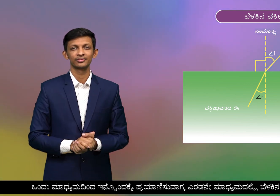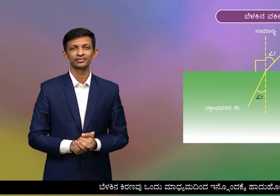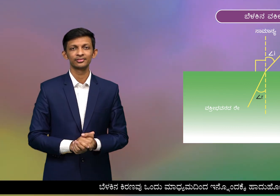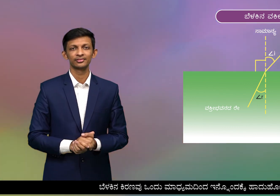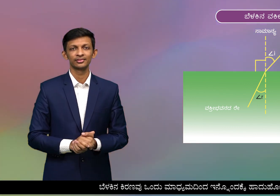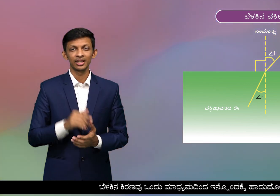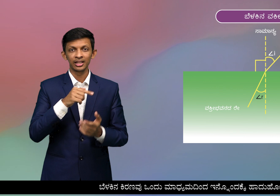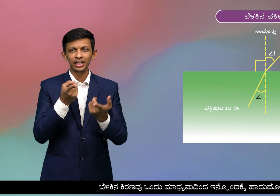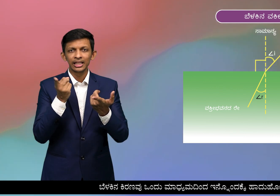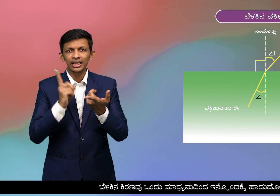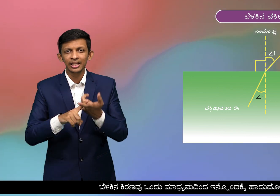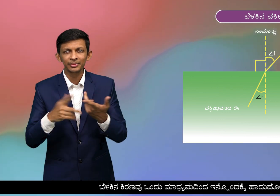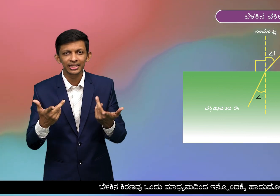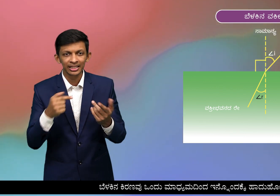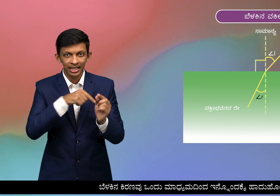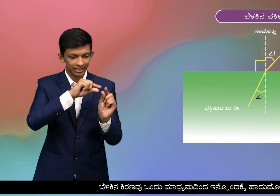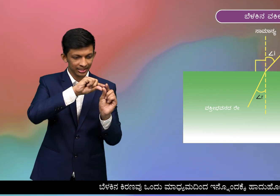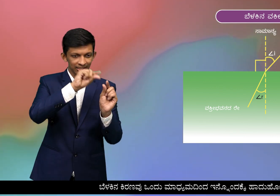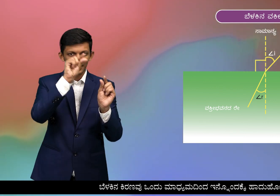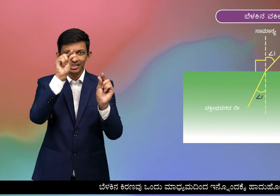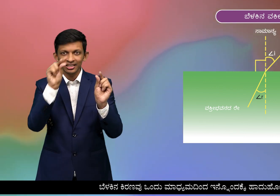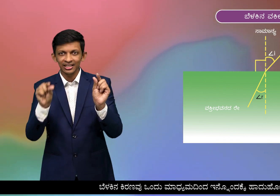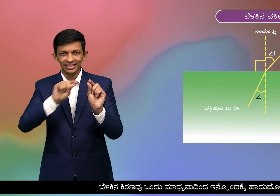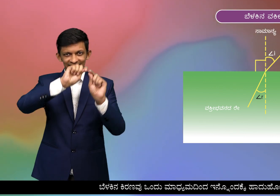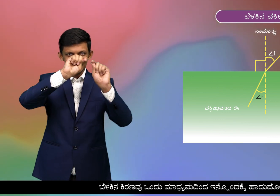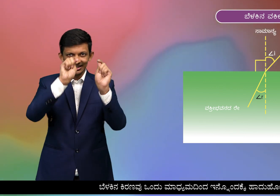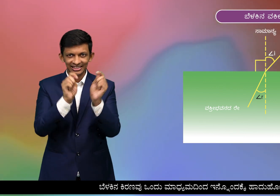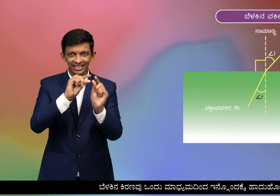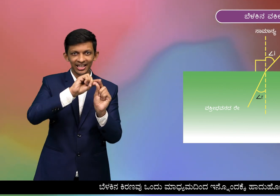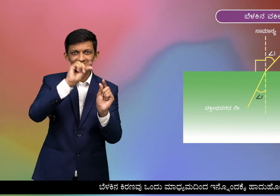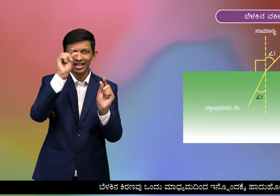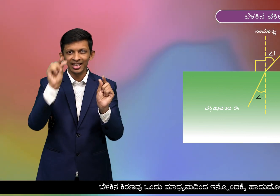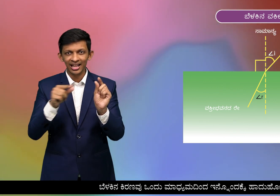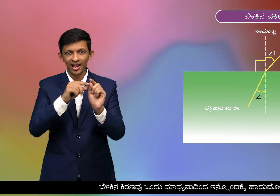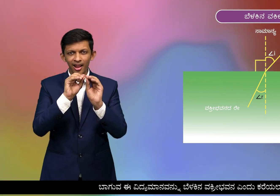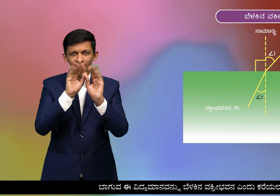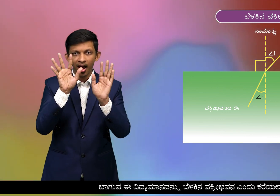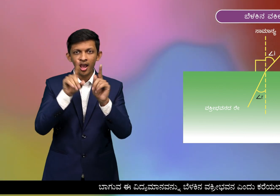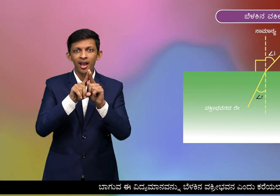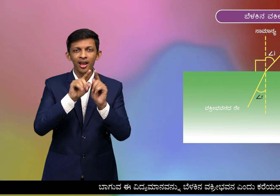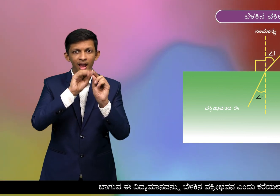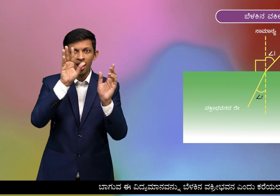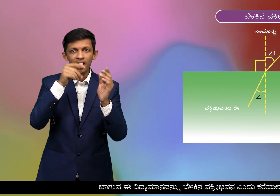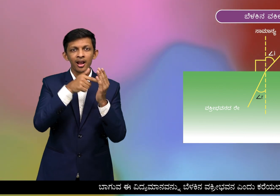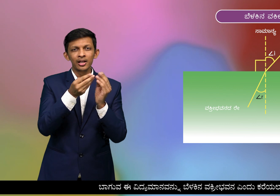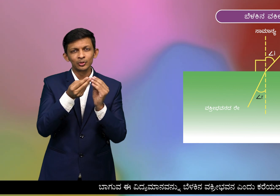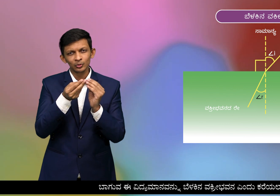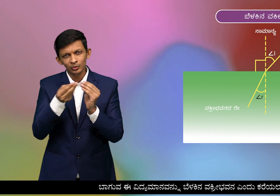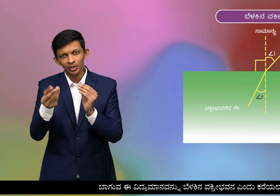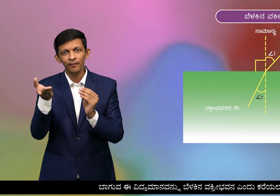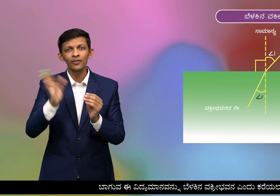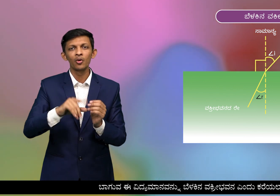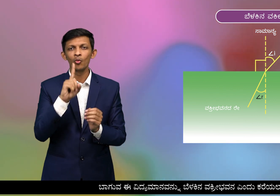ಬಿಳಕಿನ ಕಿರಣವು ಒಂದು ಮಾಧ್ಯಮದಿಂದ ಇನ್ನುಂದಕ್ಕೆ ಹಾದು ಹೋಗುವಾಗ ಬಾಗುವ ಈ